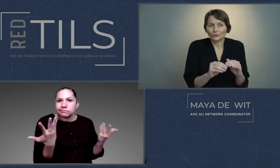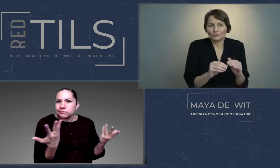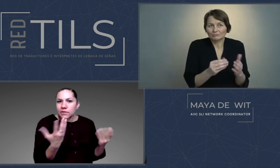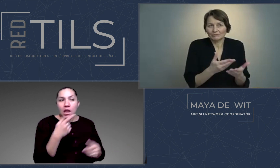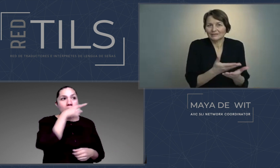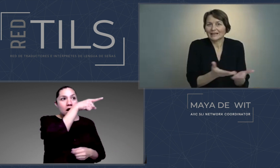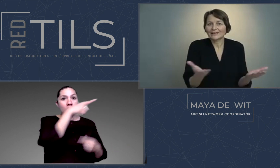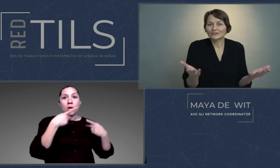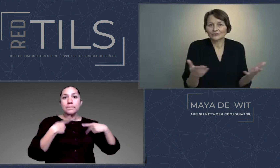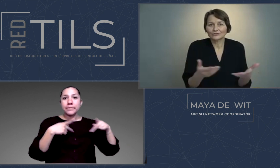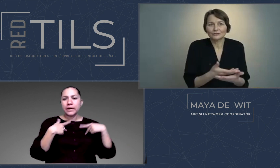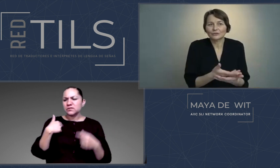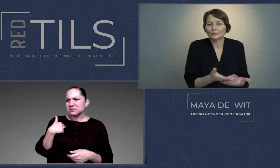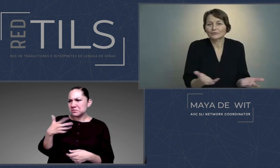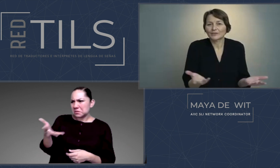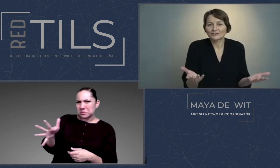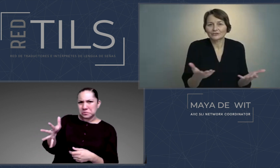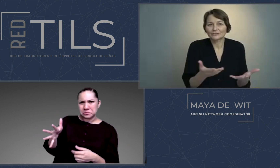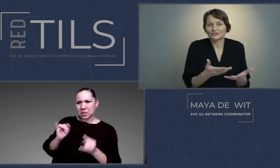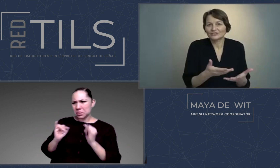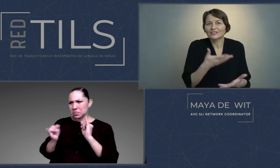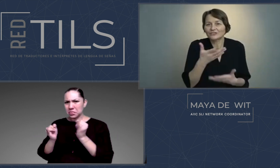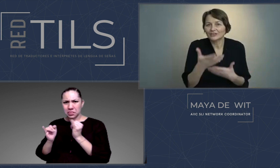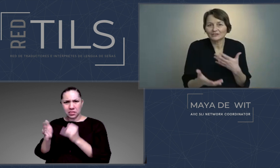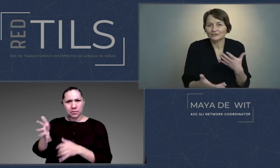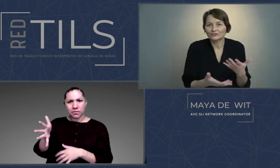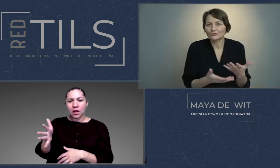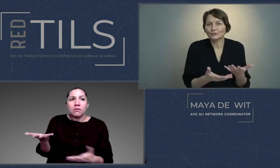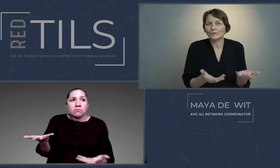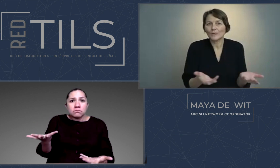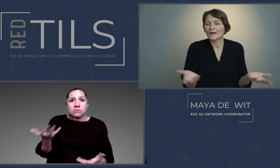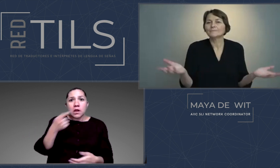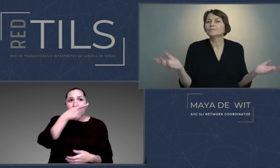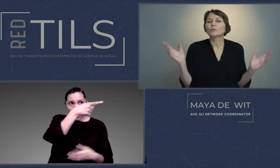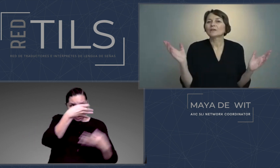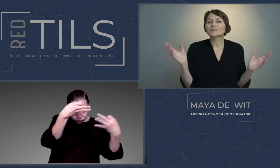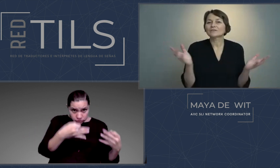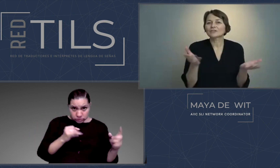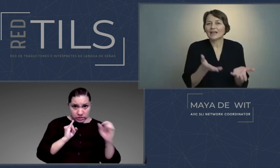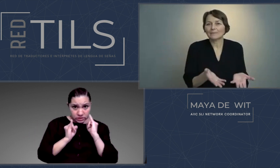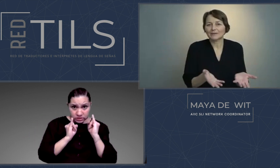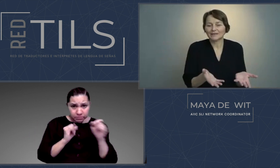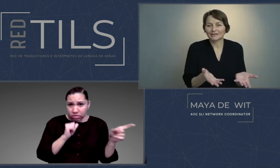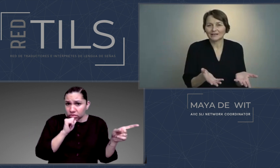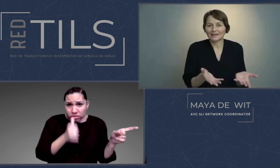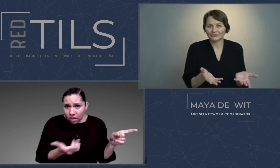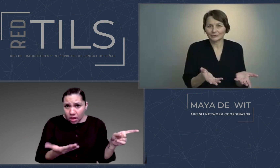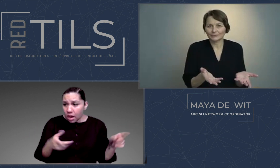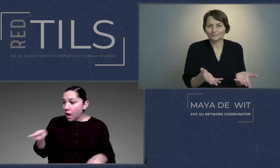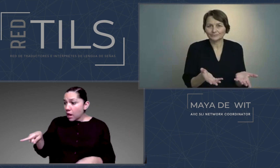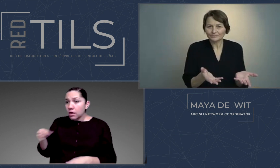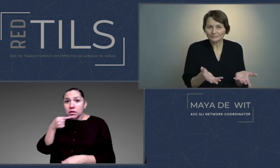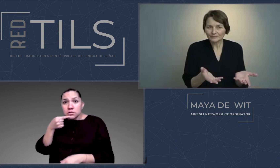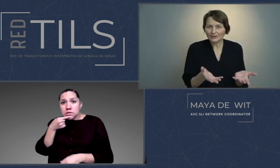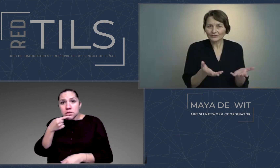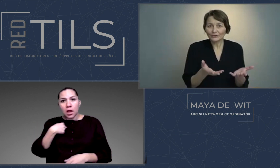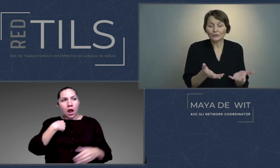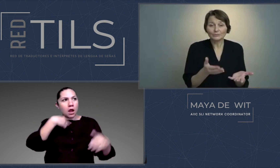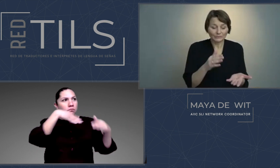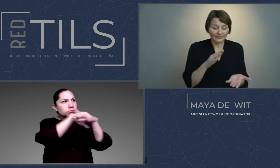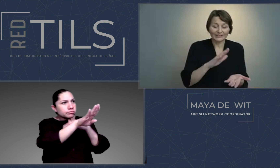niño no va a tener acceso ni a los profesores, ni a las